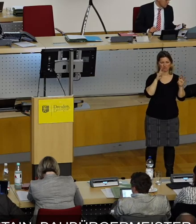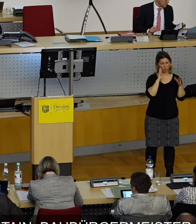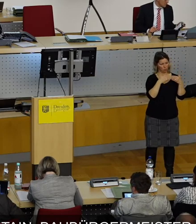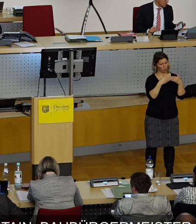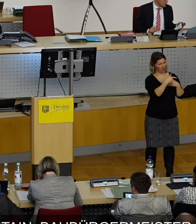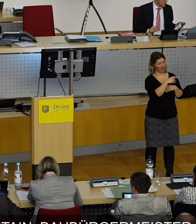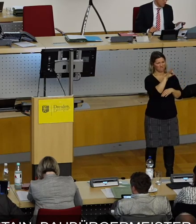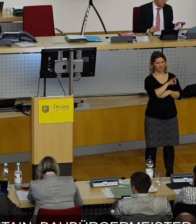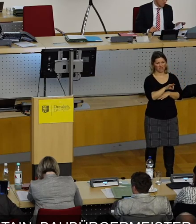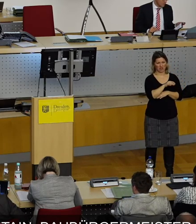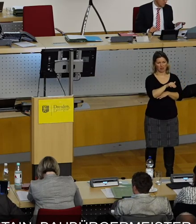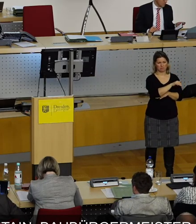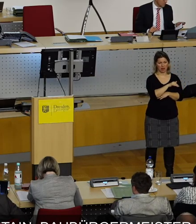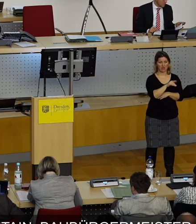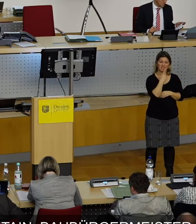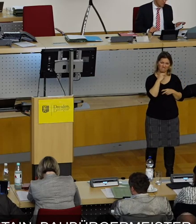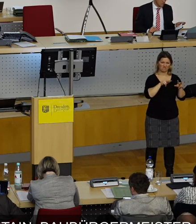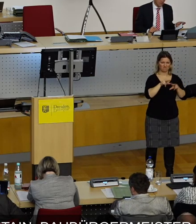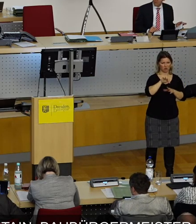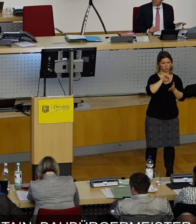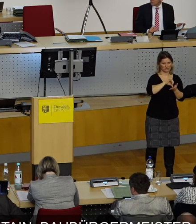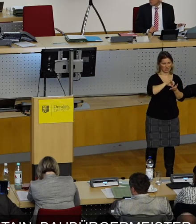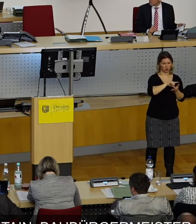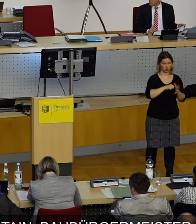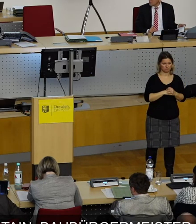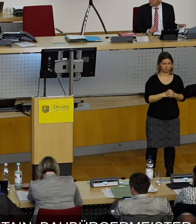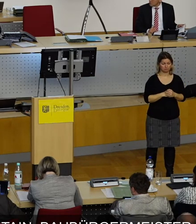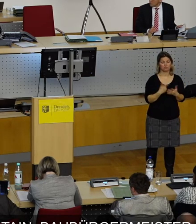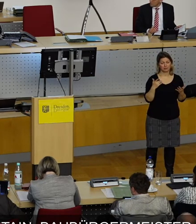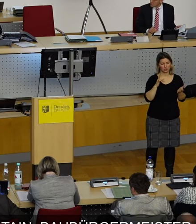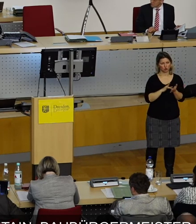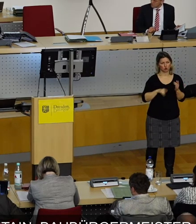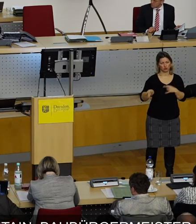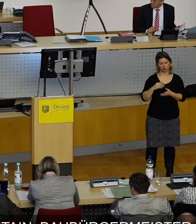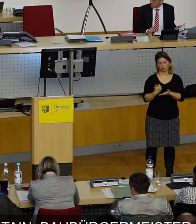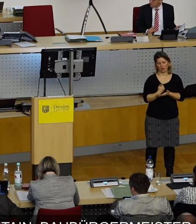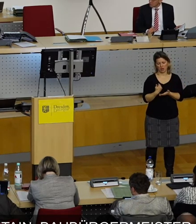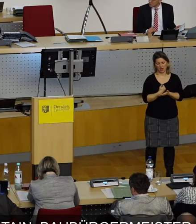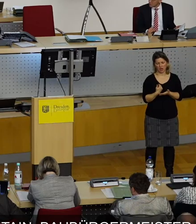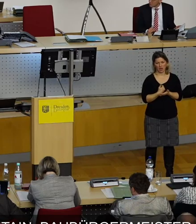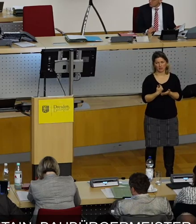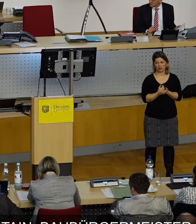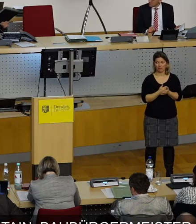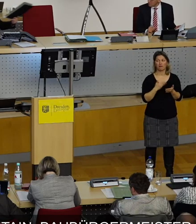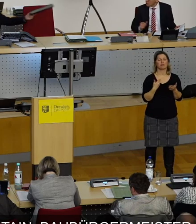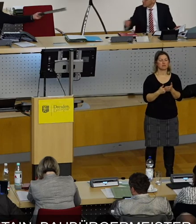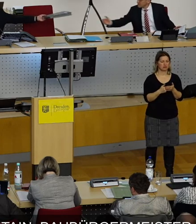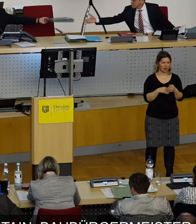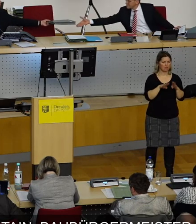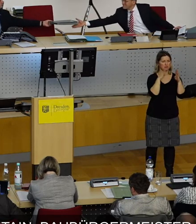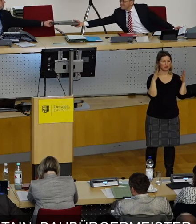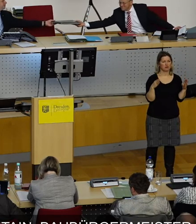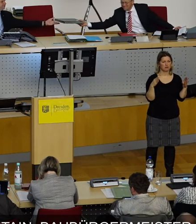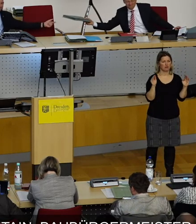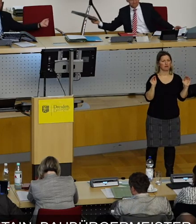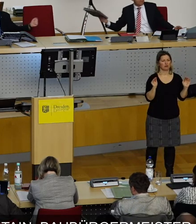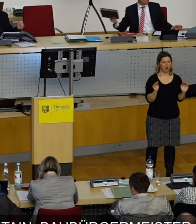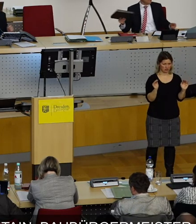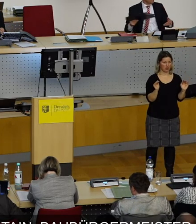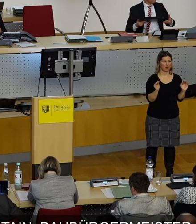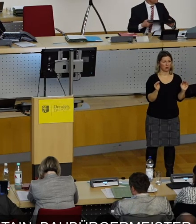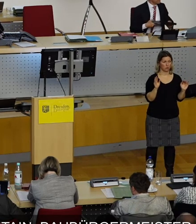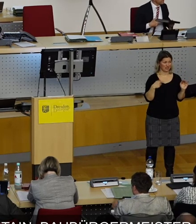Ferdinandplatz. Ein Verwaltungszentrum. Der Sparwille hat uns schon dazu gebracht, das Gebäude kleiner zu bauen und heute reden wir auf Antrag